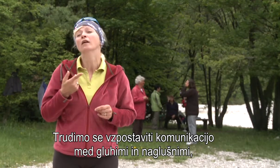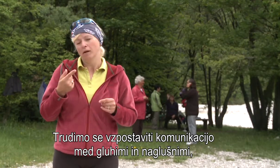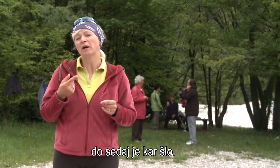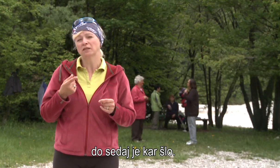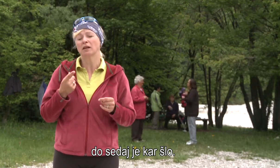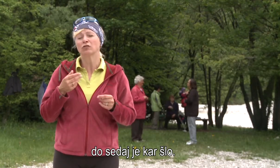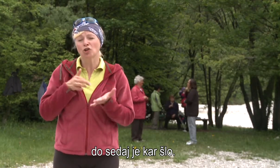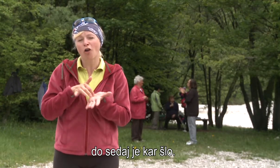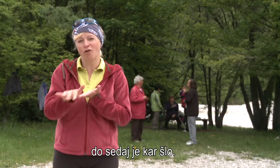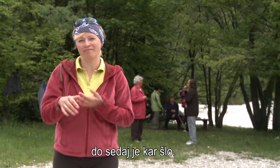pa se